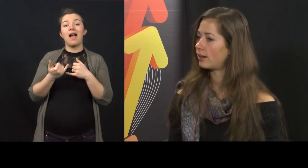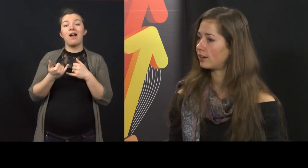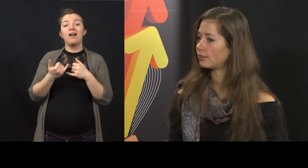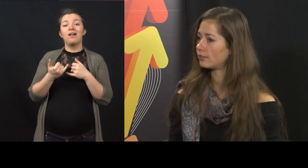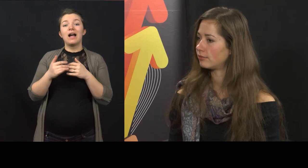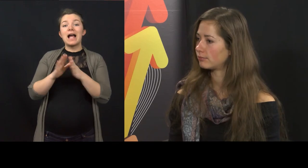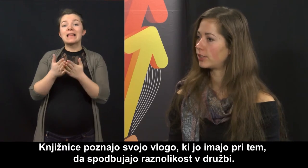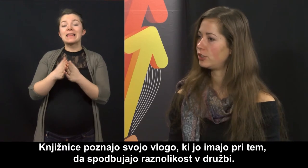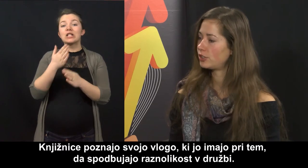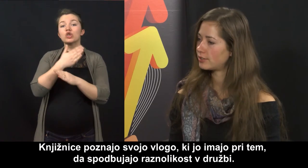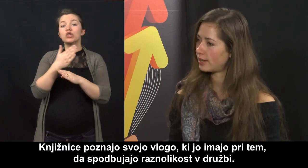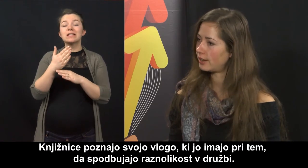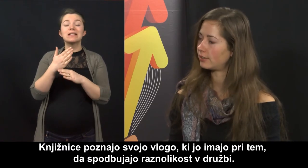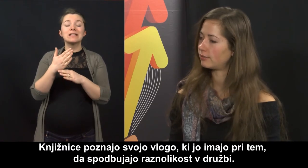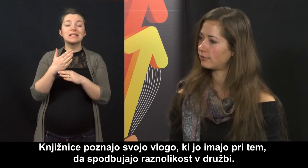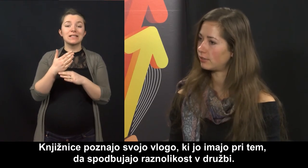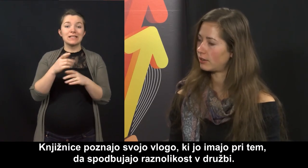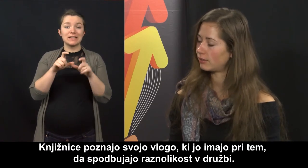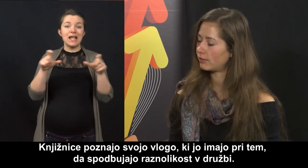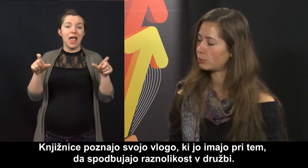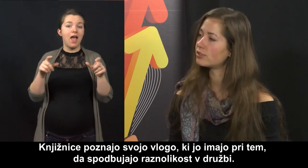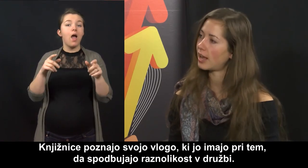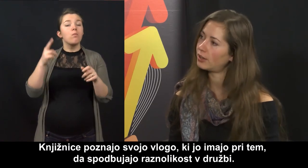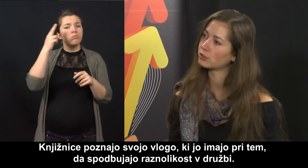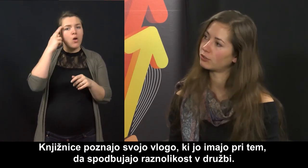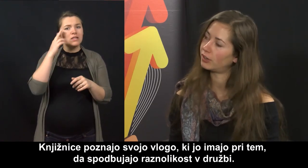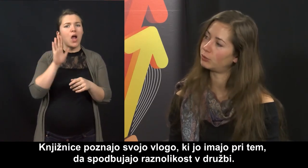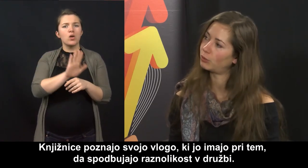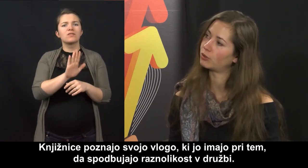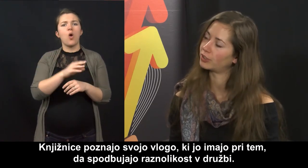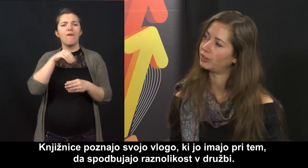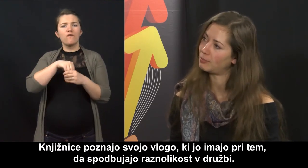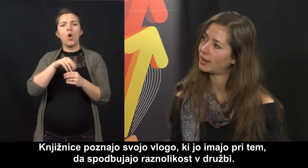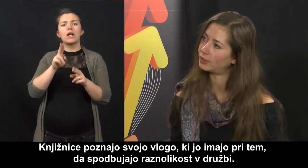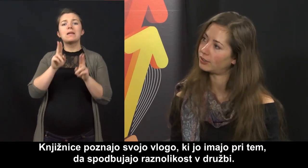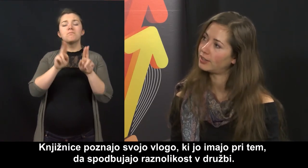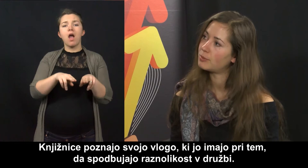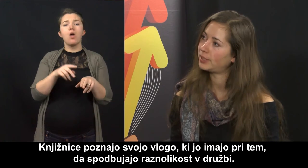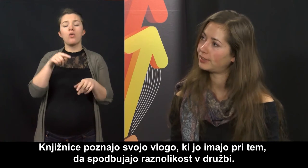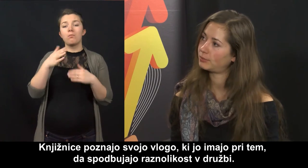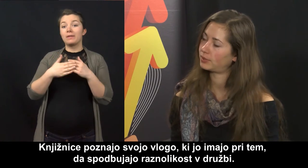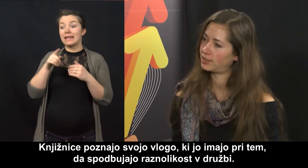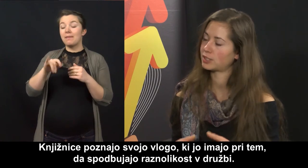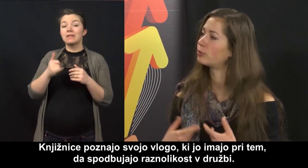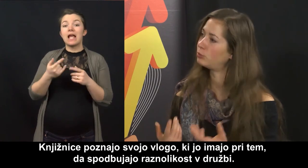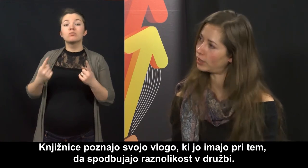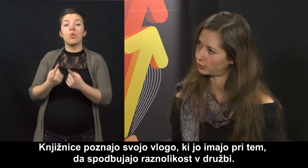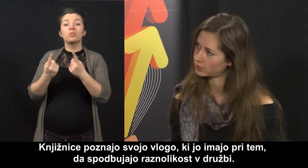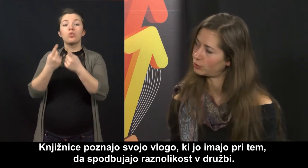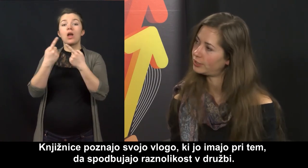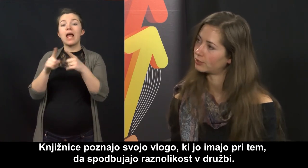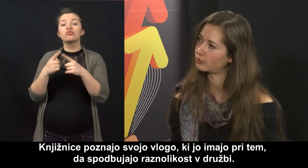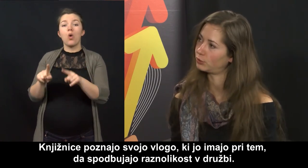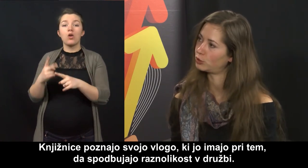da knjižnice poznajo svojo vlogo, ki jo imajo pri tem, da